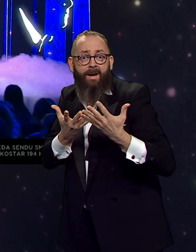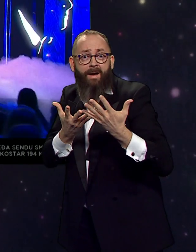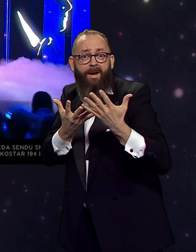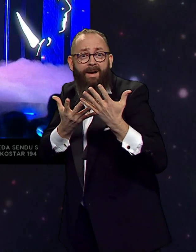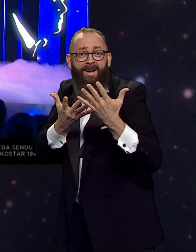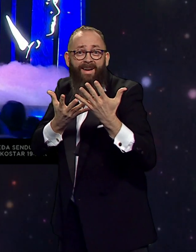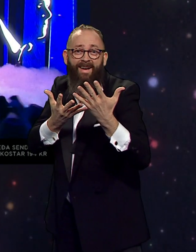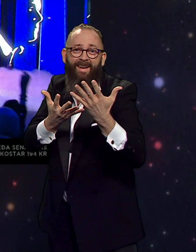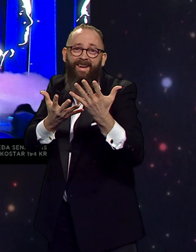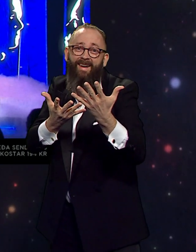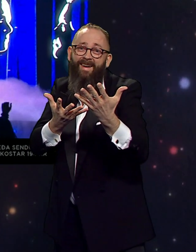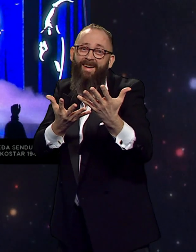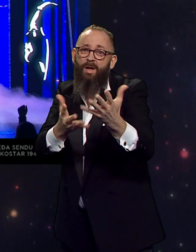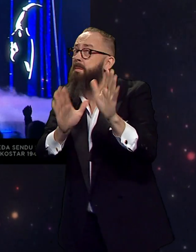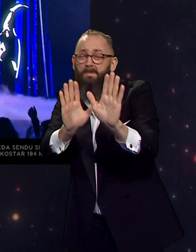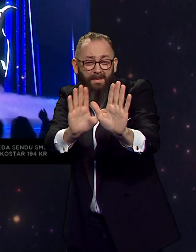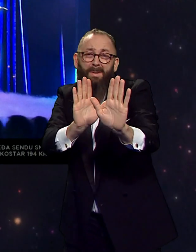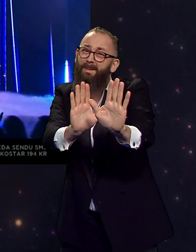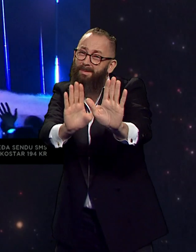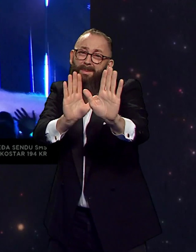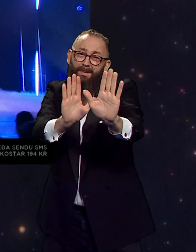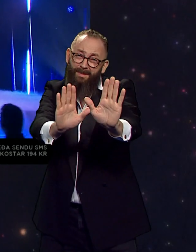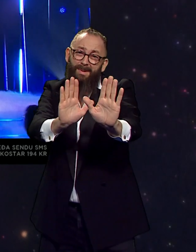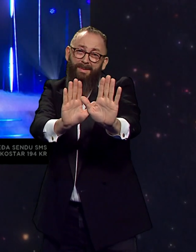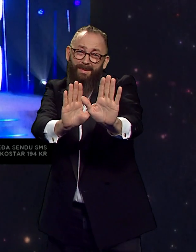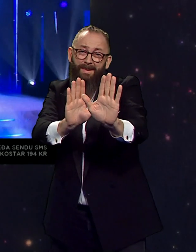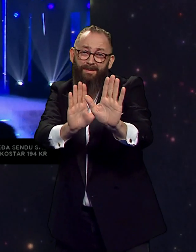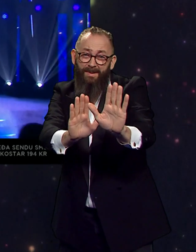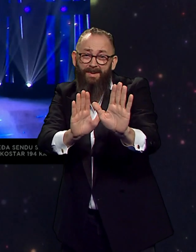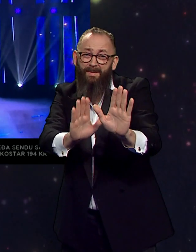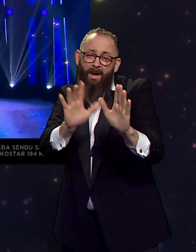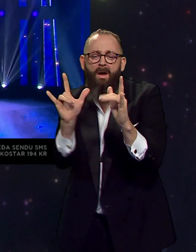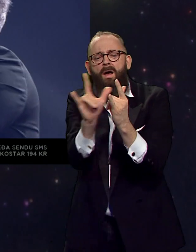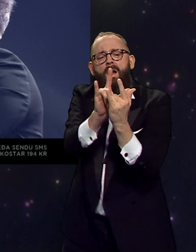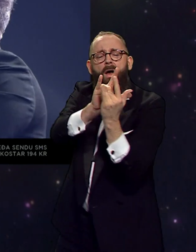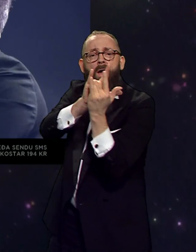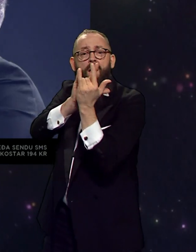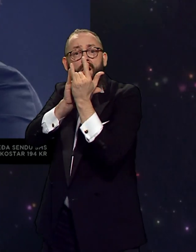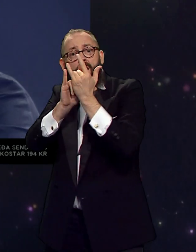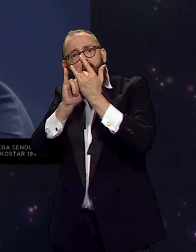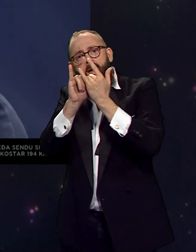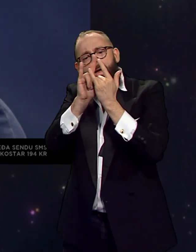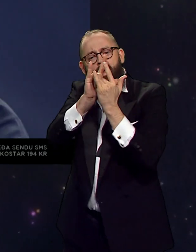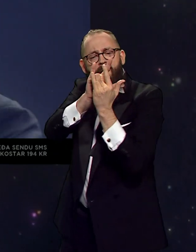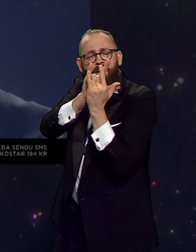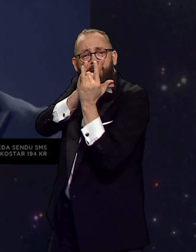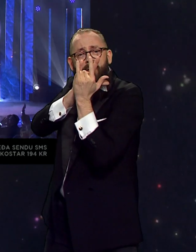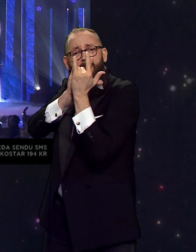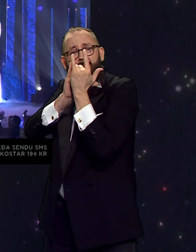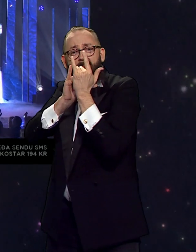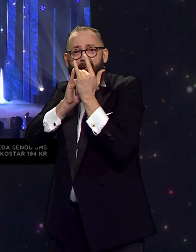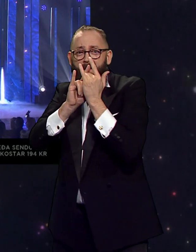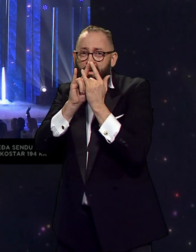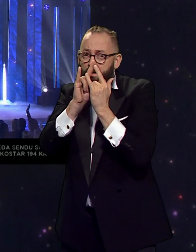sáð já vertu aðeins lengur elskumst aðeins meira